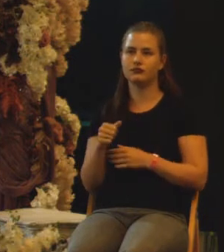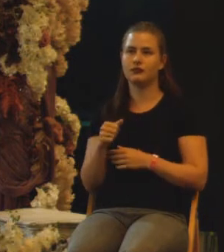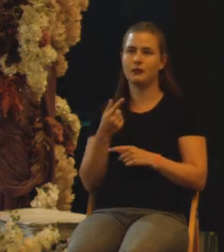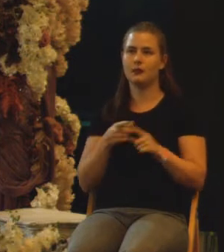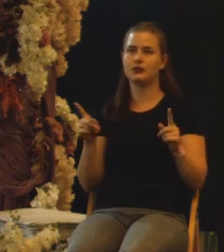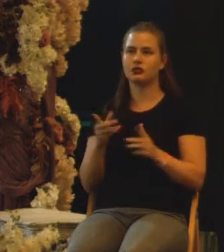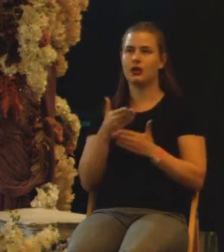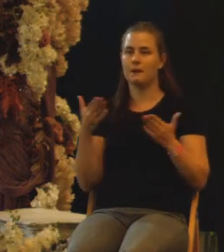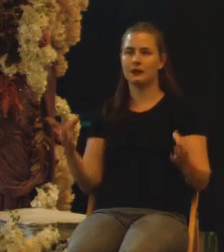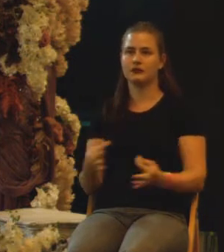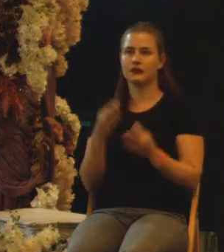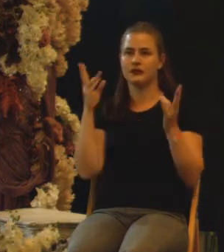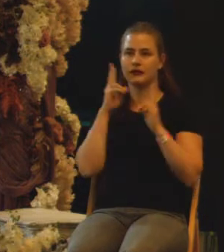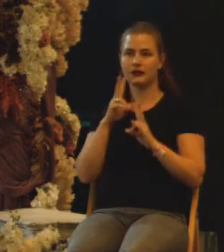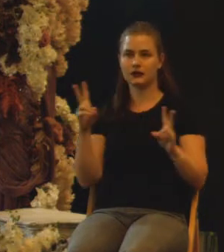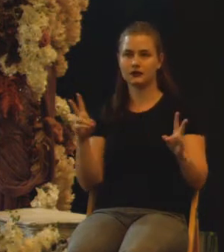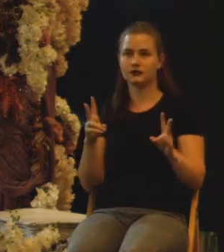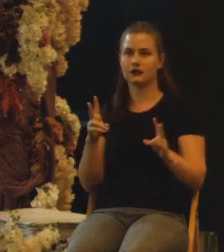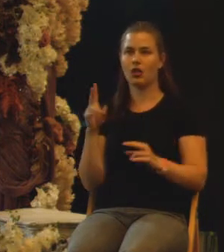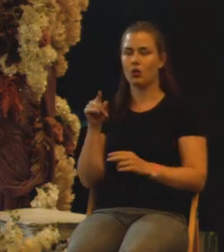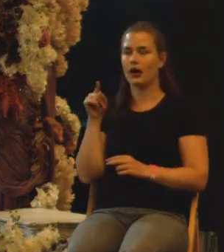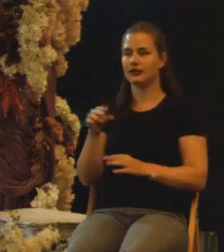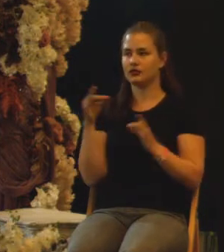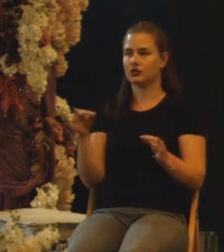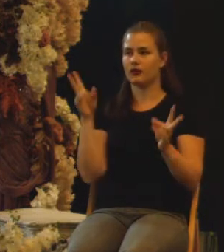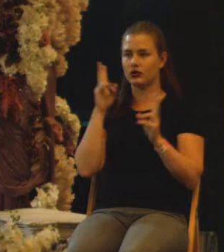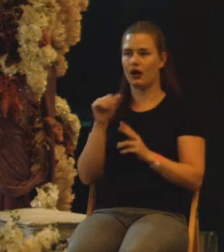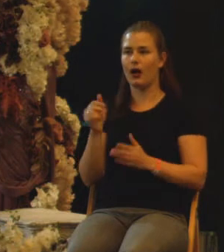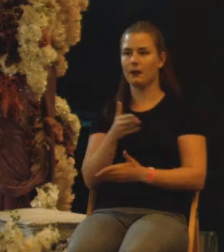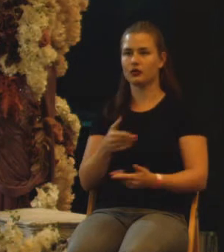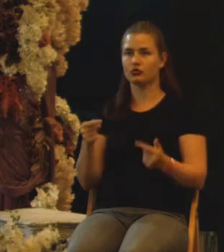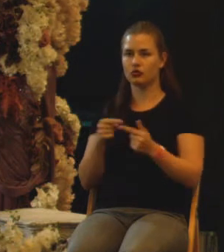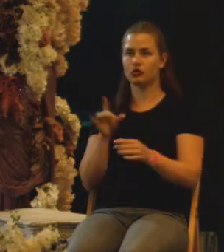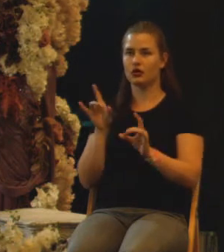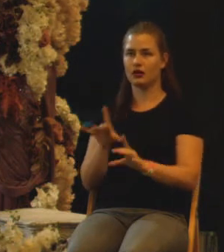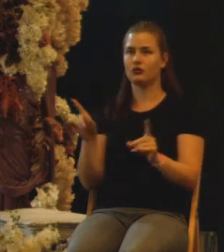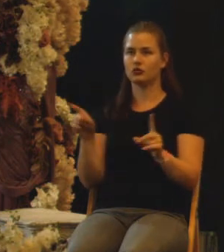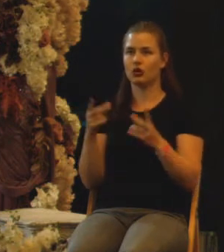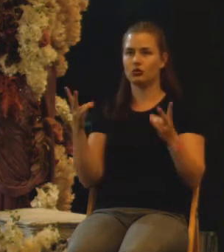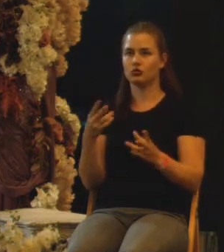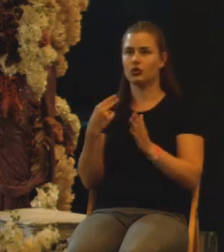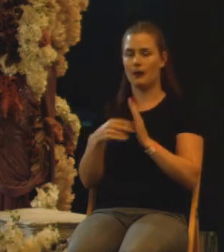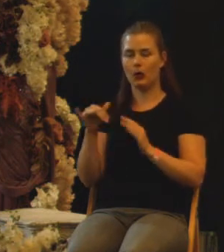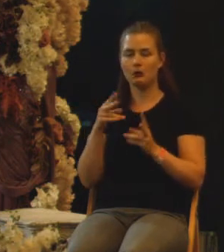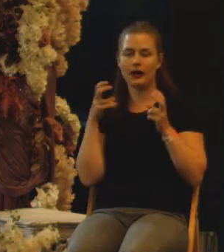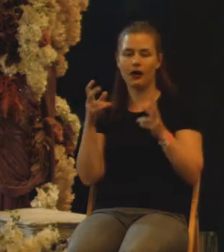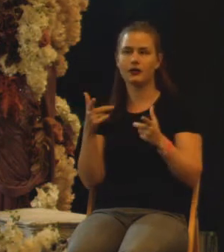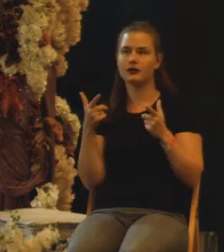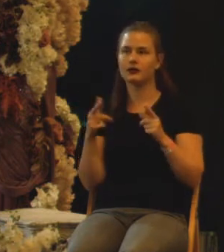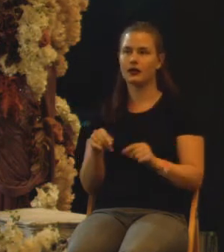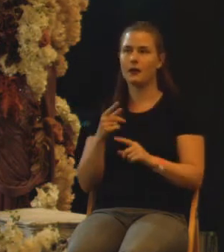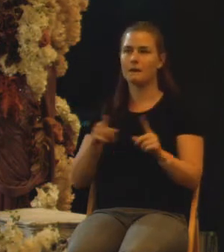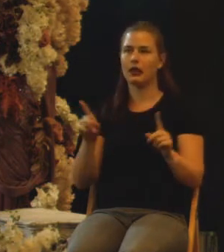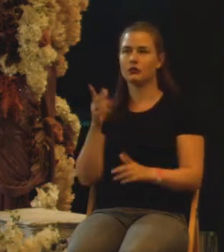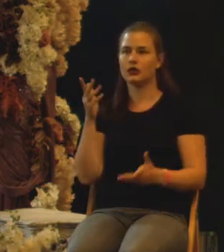потому что мы ничего не знаем. Вернее, ну они ничего не знают, а мы им точно расскажем, что нужно покупать и как, и где. Потому